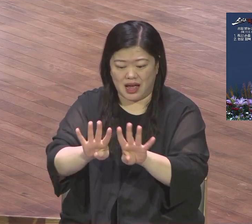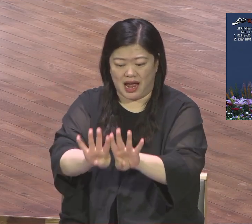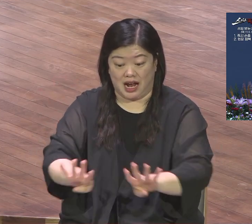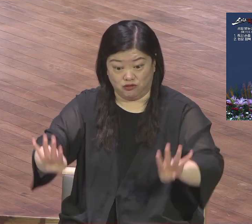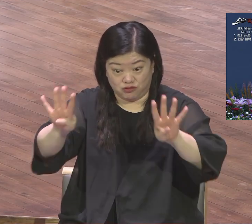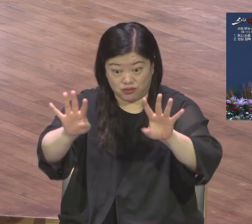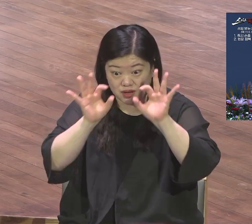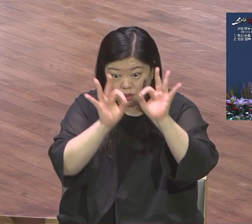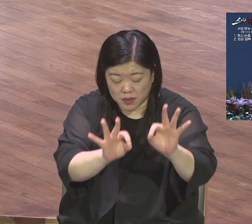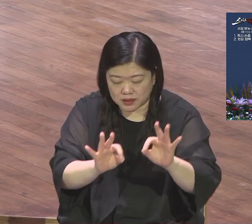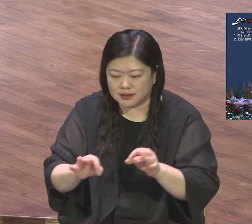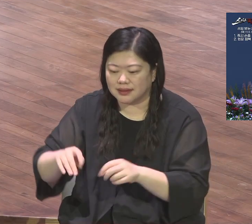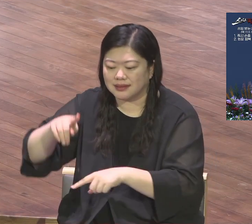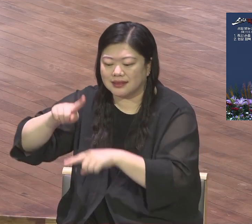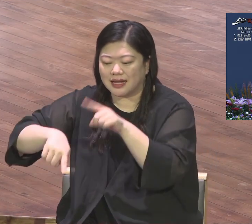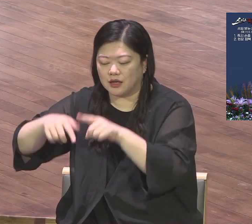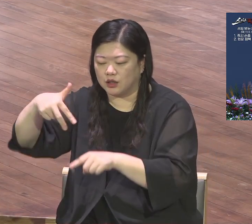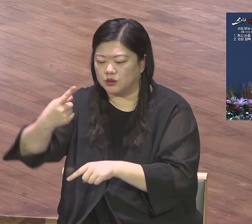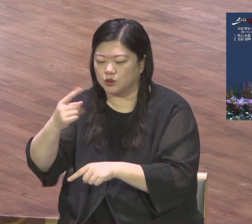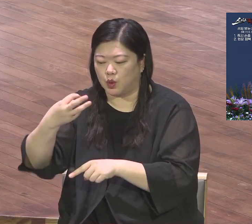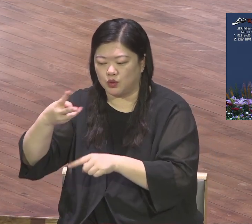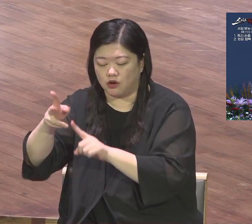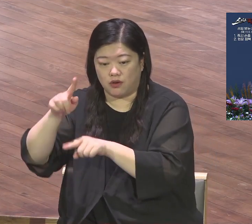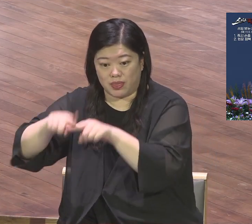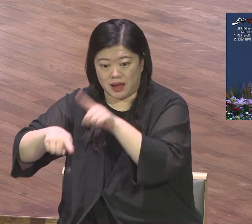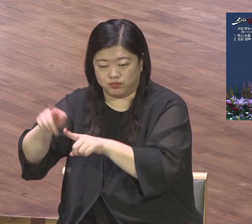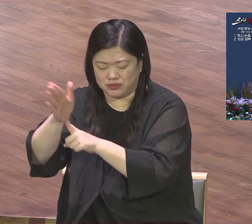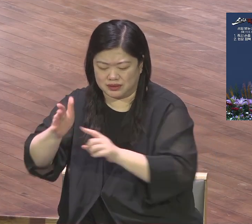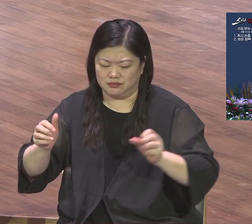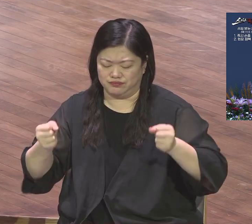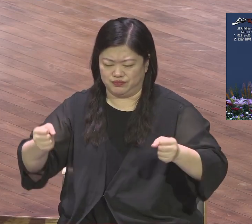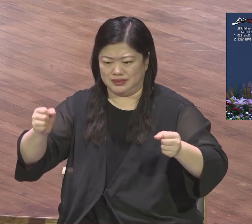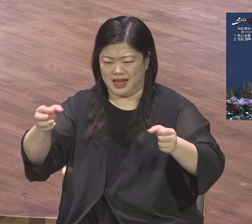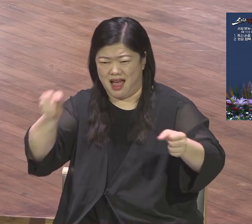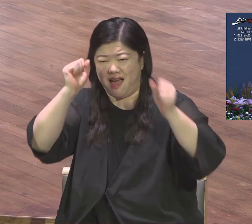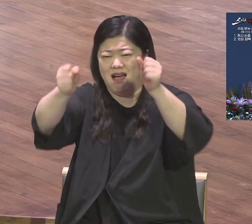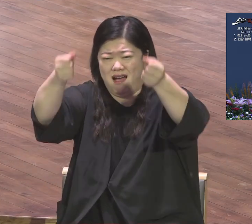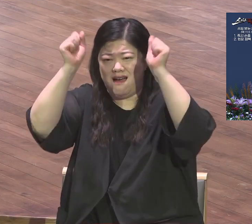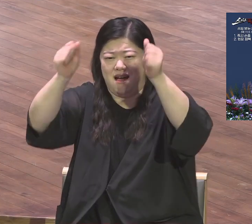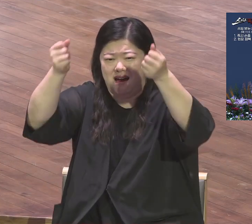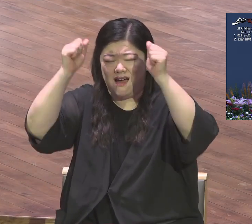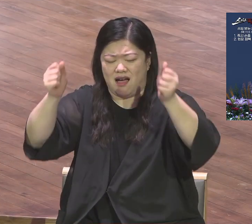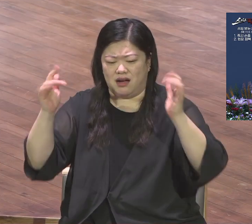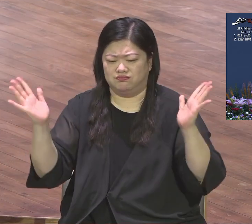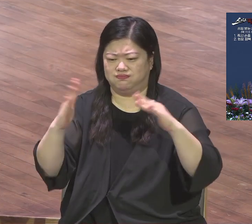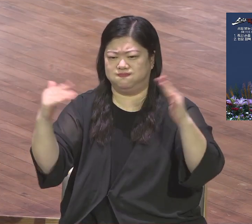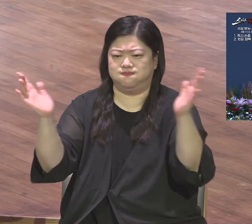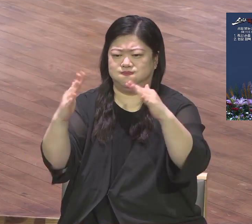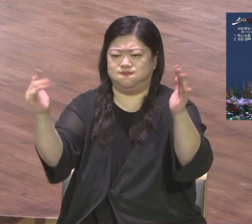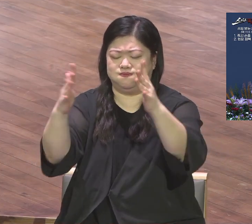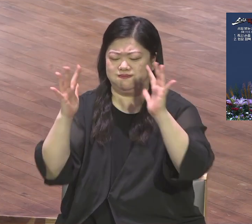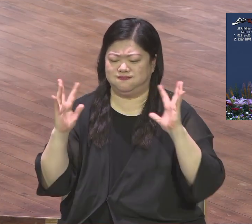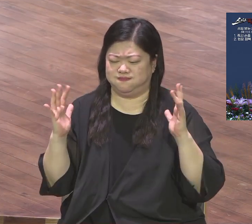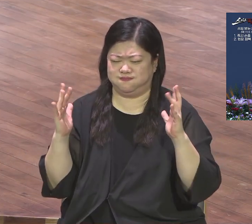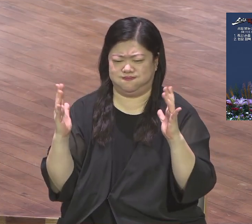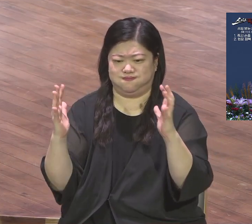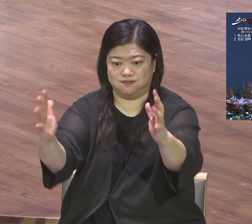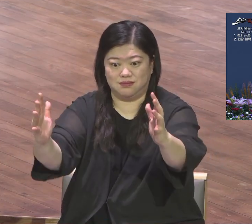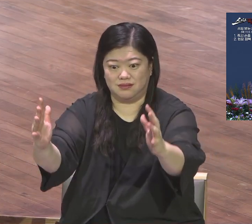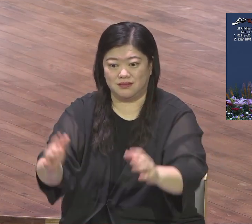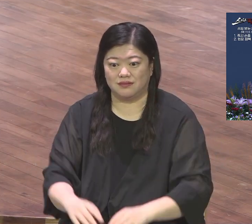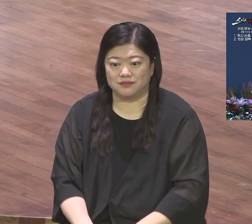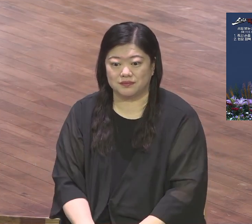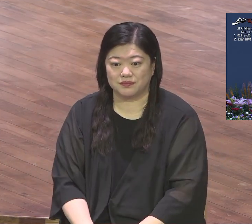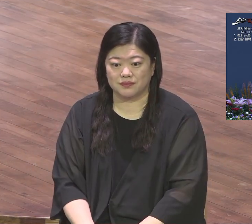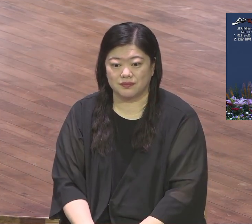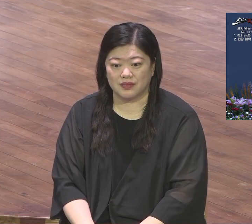전부 종려나무를 가지고 그를 환영했습니다. 그때부터 이 종려나무 가지는